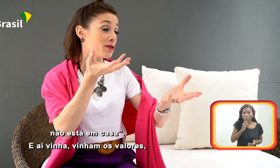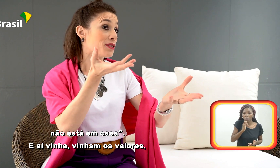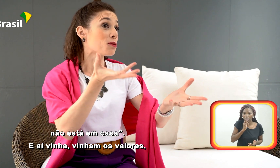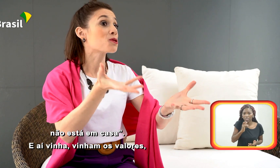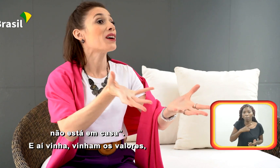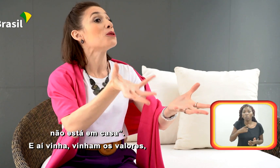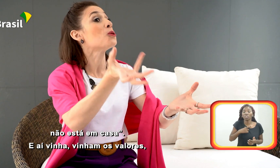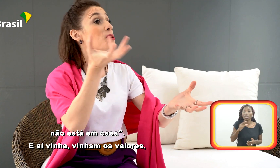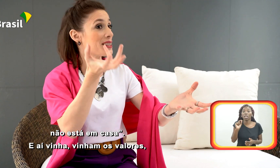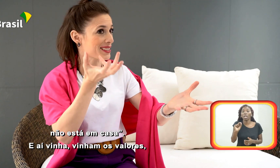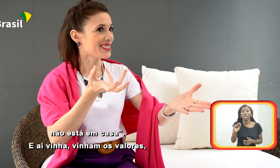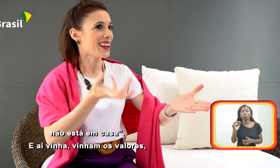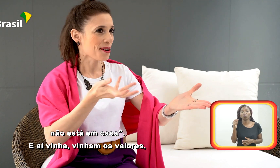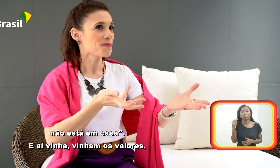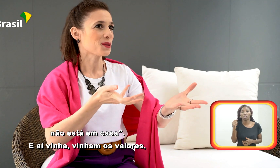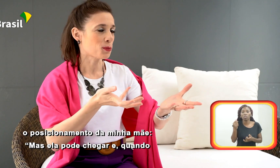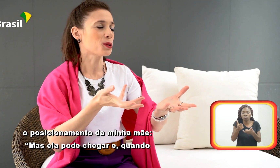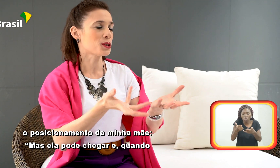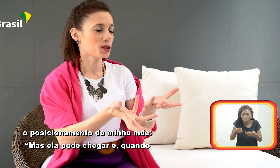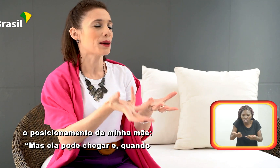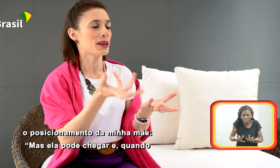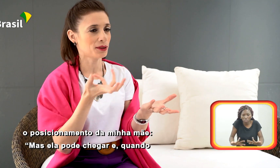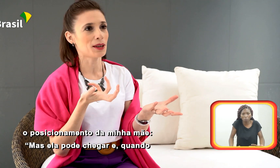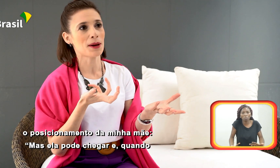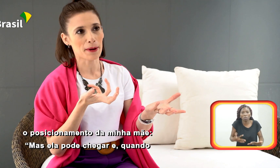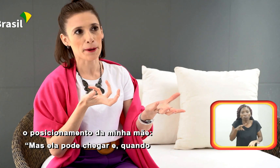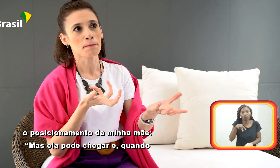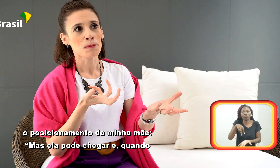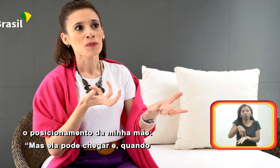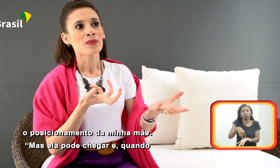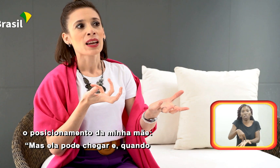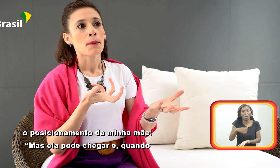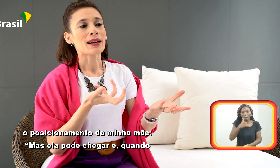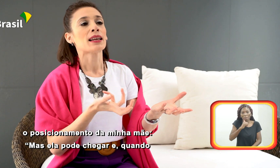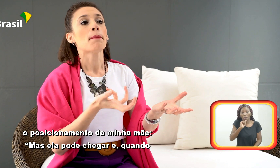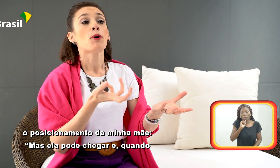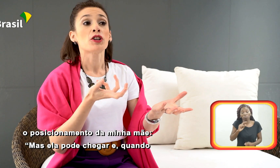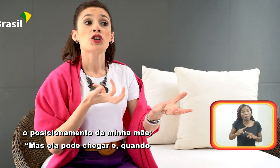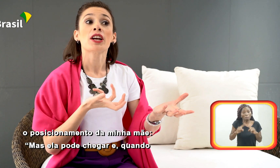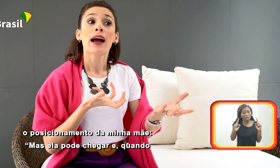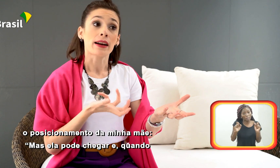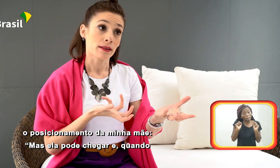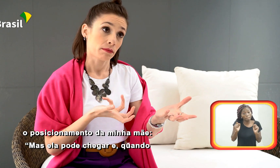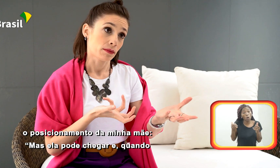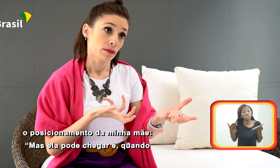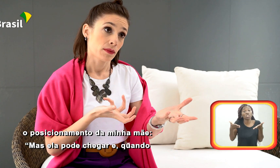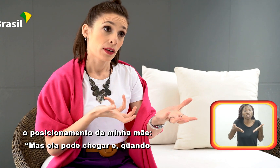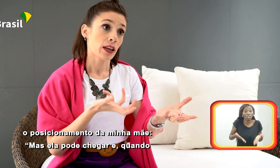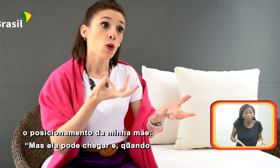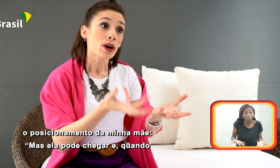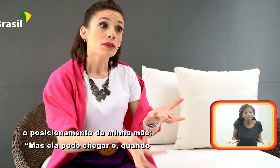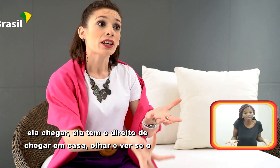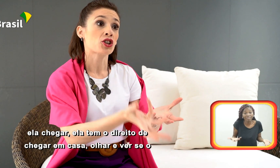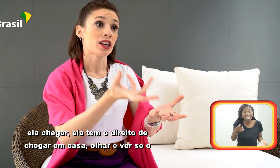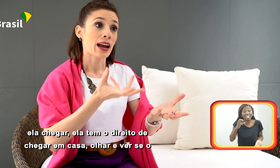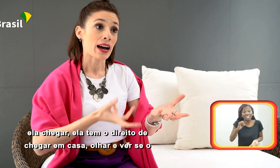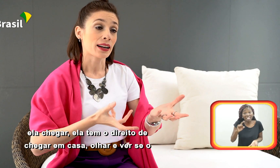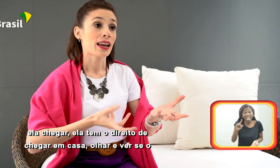vinham os valores, né? O posicionamento da minha mãe. Mas ela pode chegar. E quando ela chegar, ela